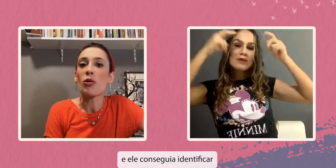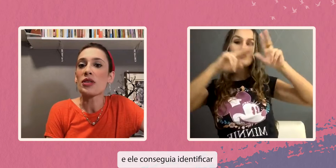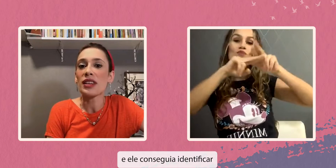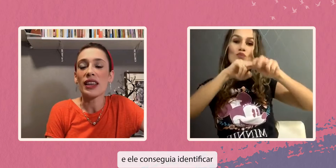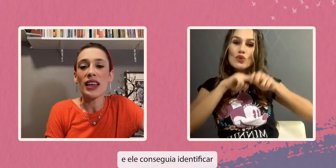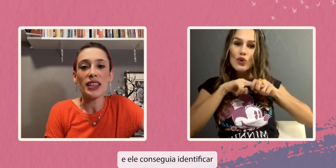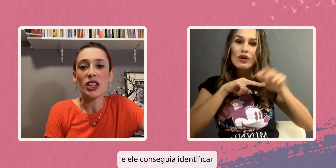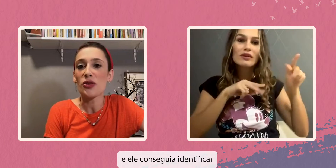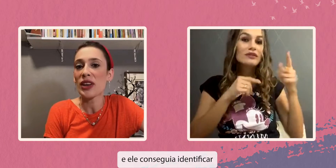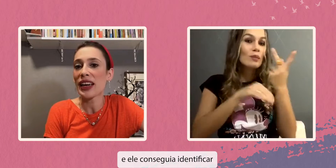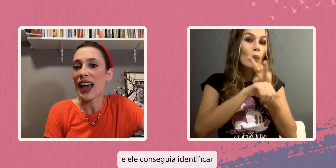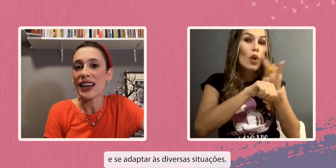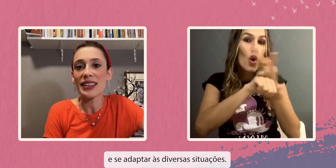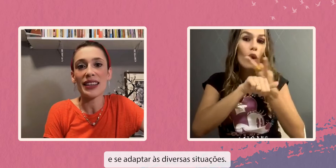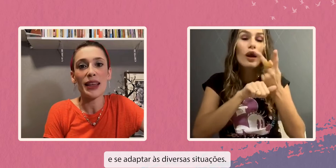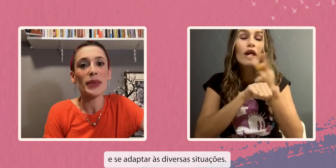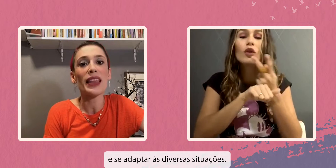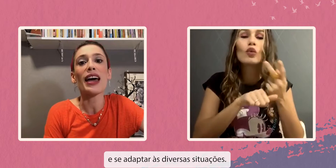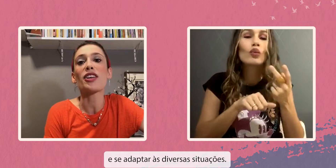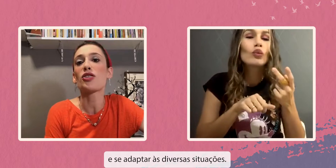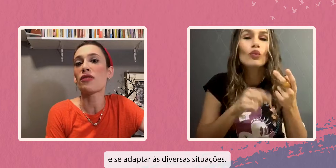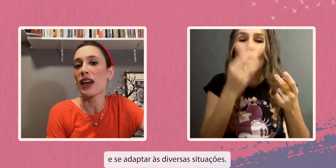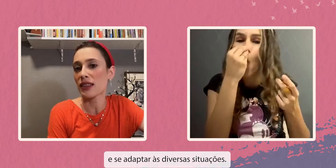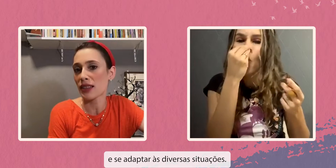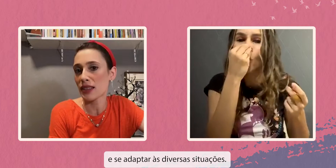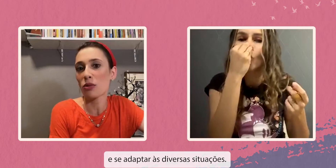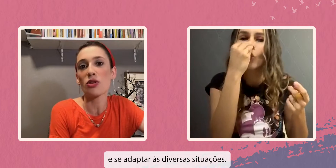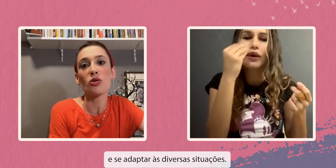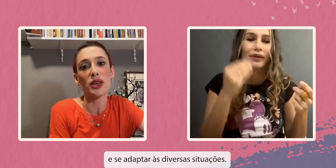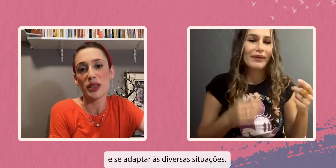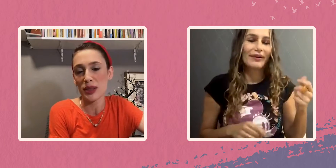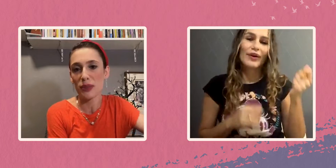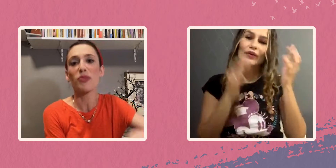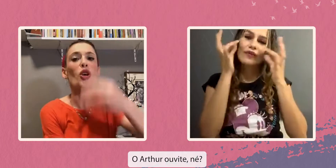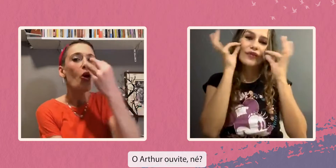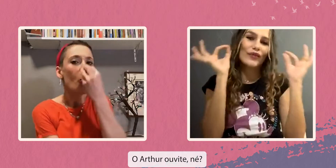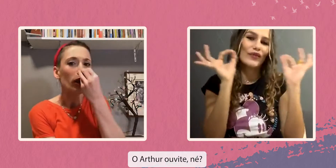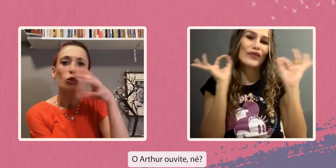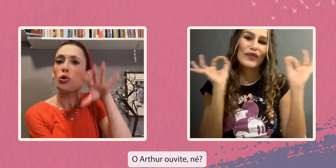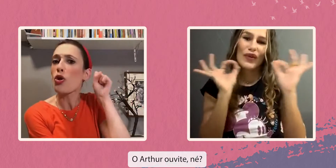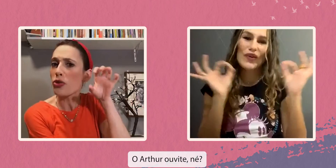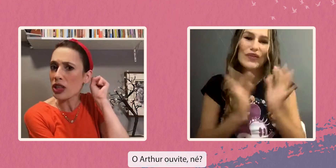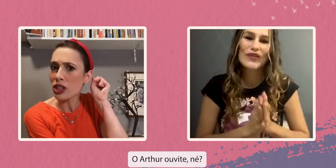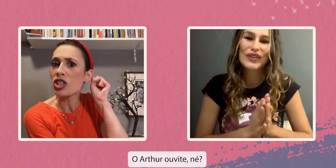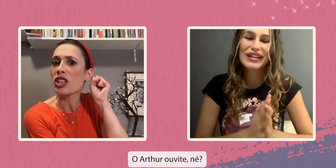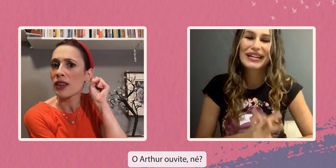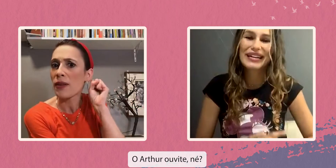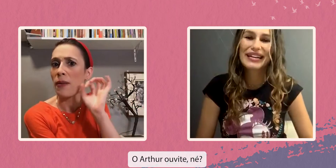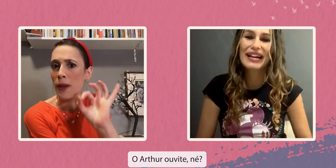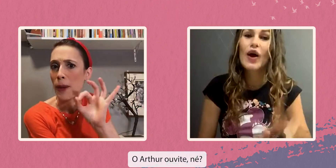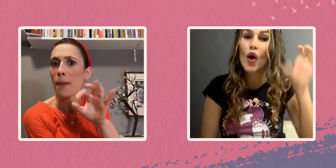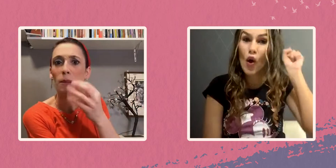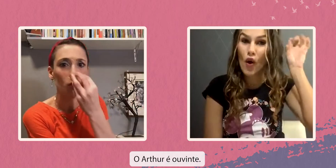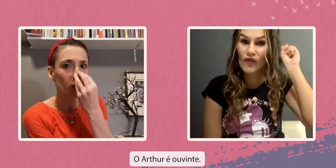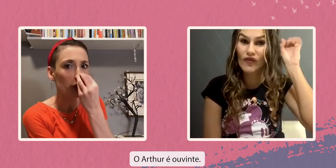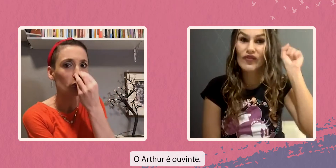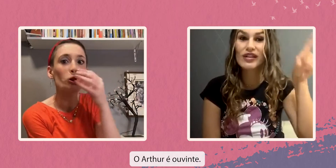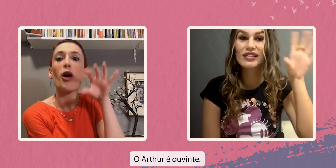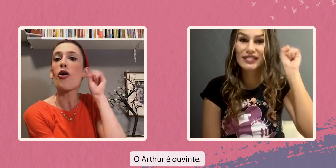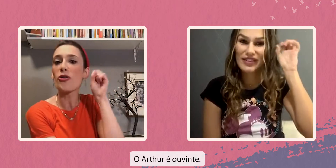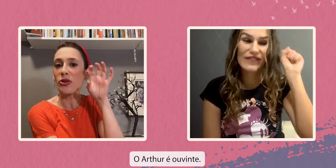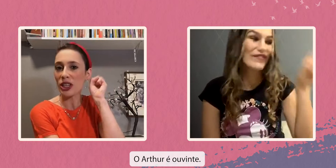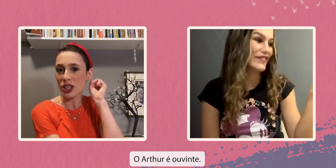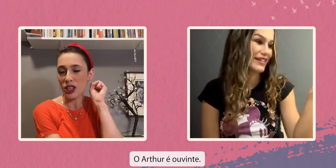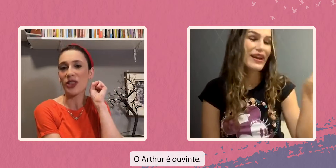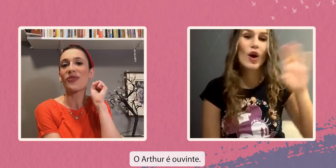E ele conseguia identificar e se adaptar às diversas situações. O Arthur é ouvinte. O Arthur